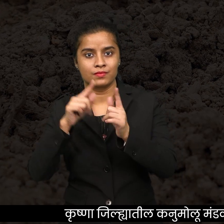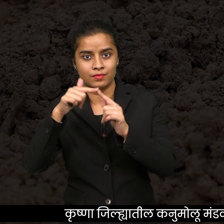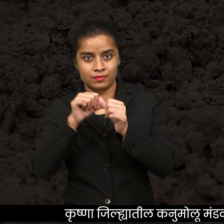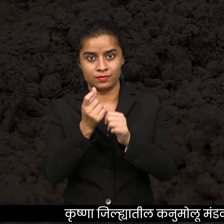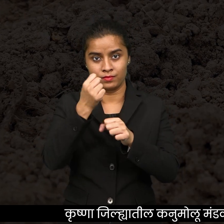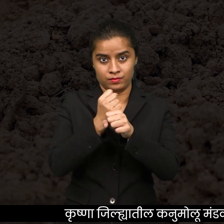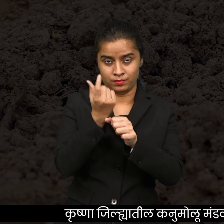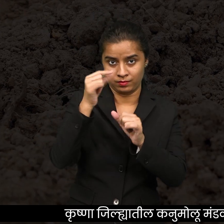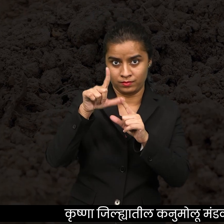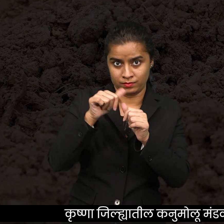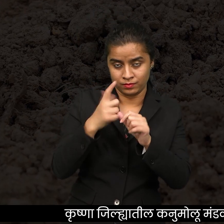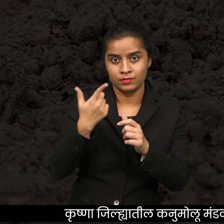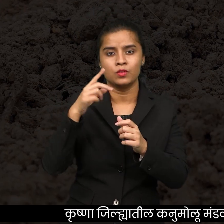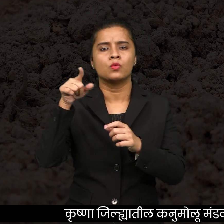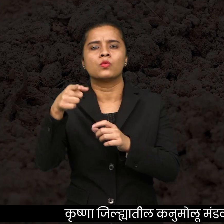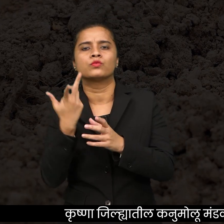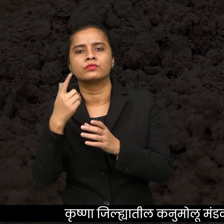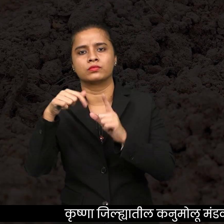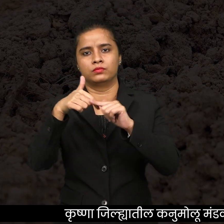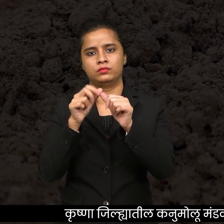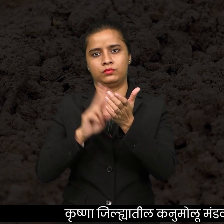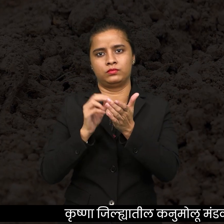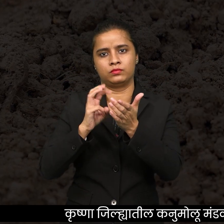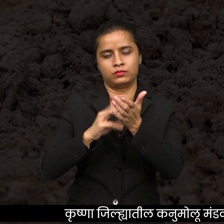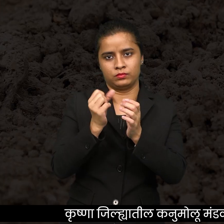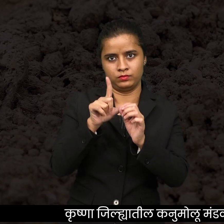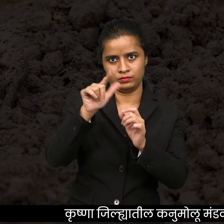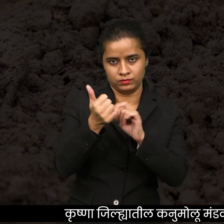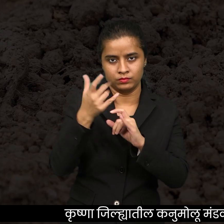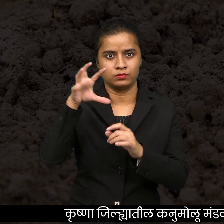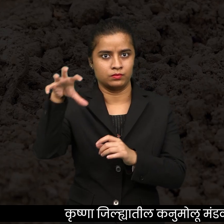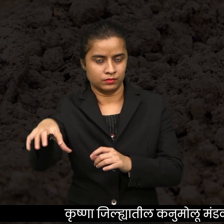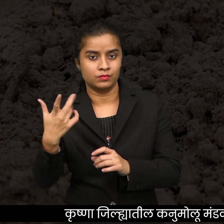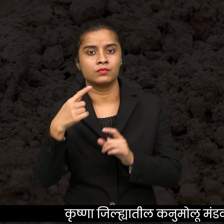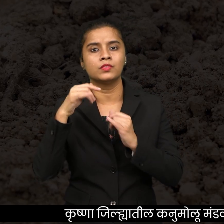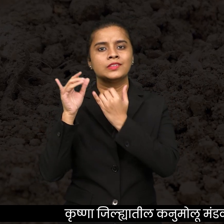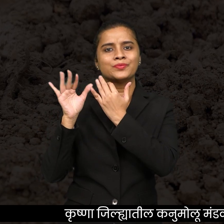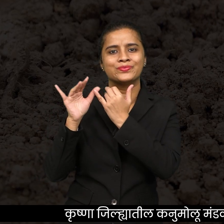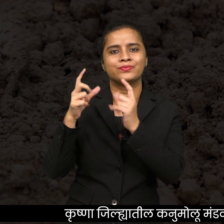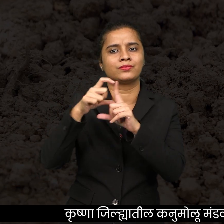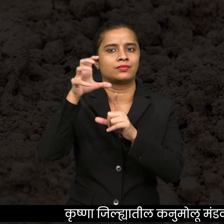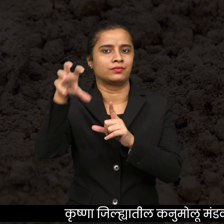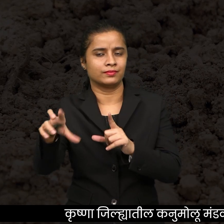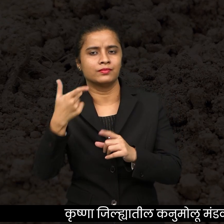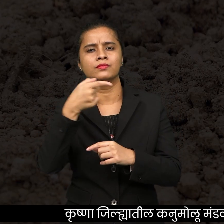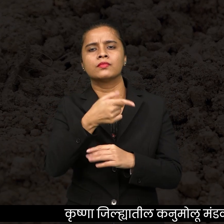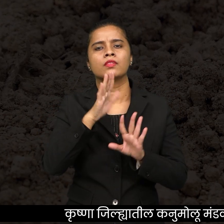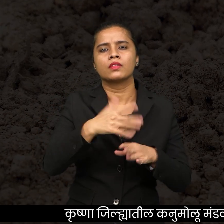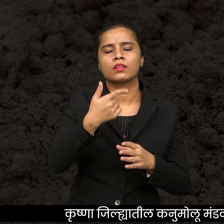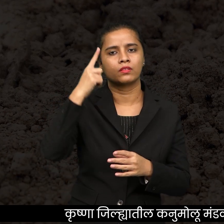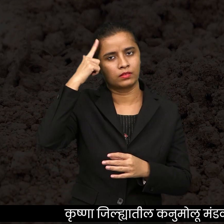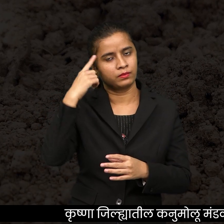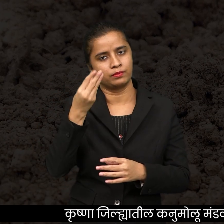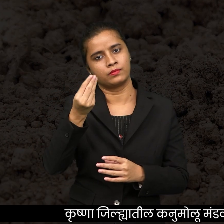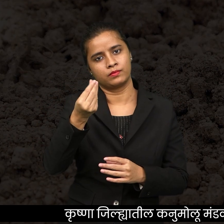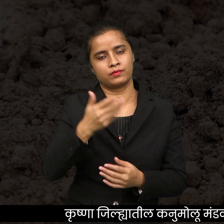कृष्णा जिल्ह्यातील कनुमोळू मंडळाच्या दंतगुंतला येथे काळी माती